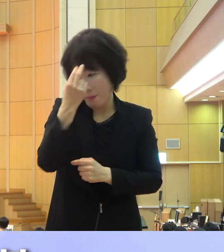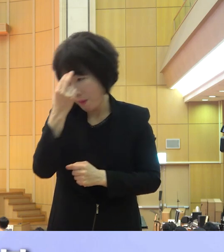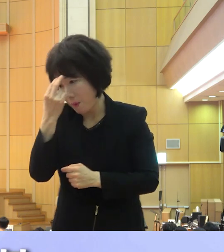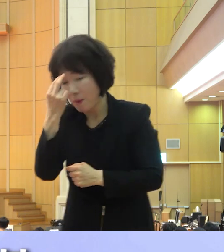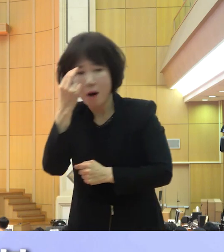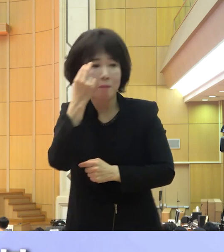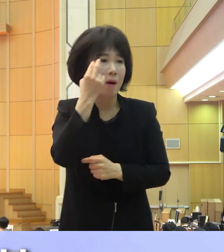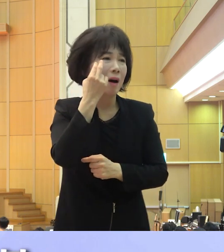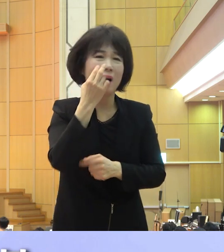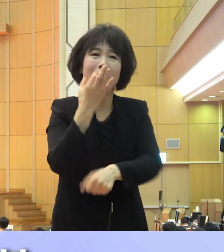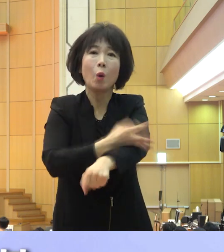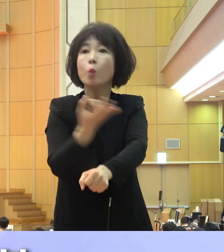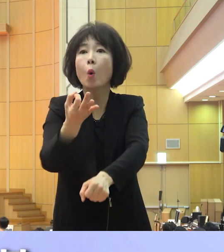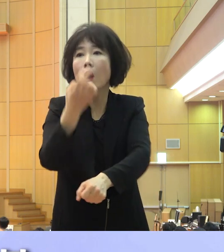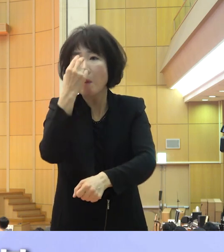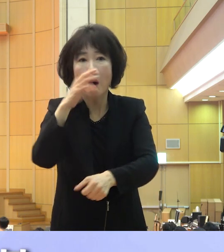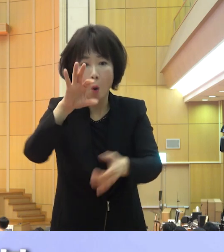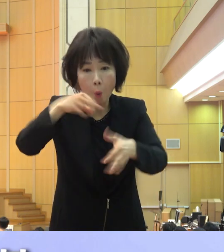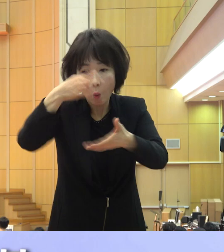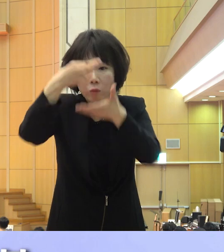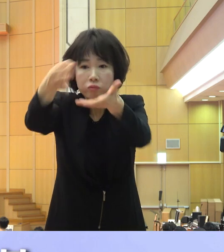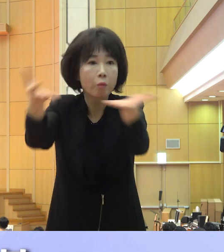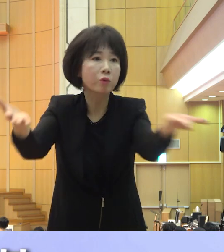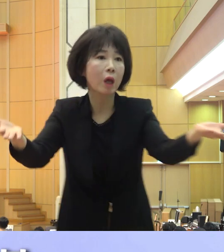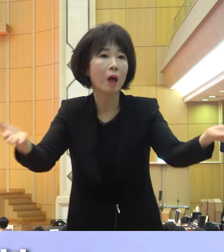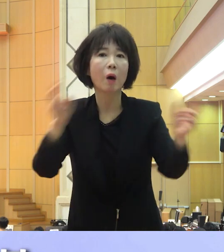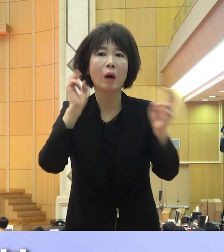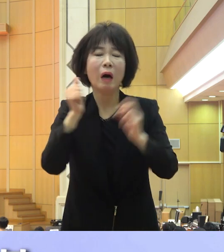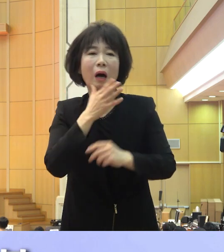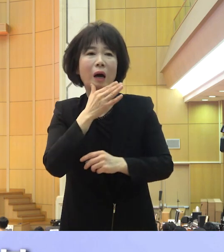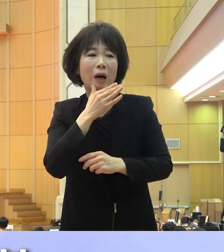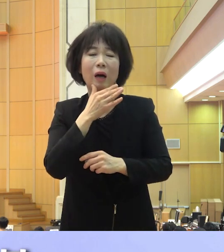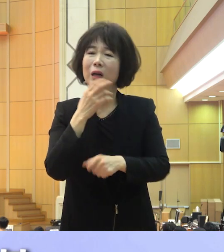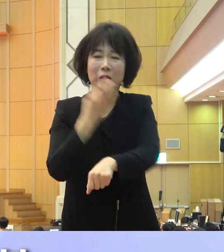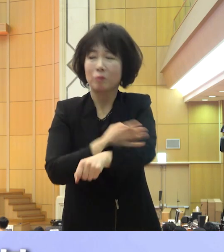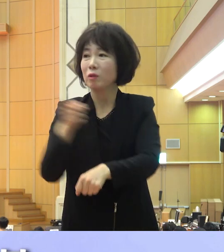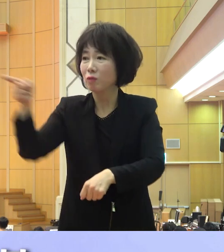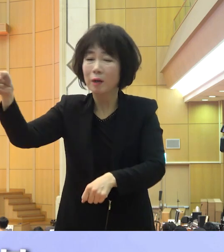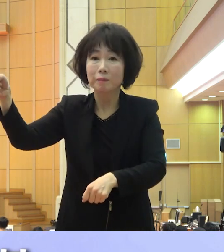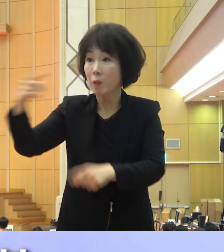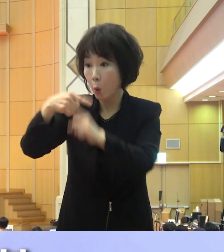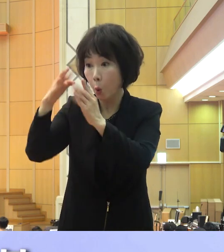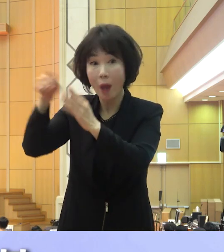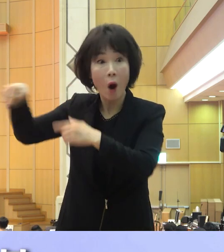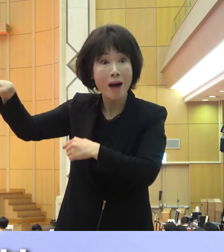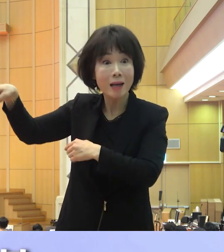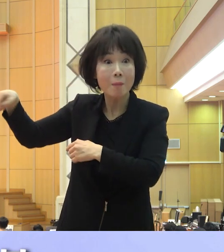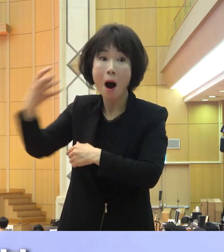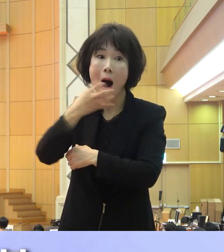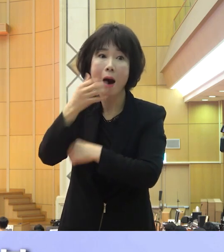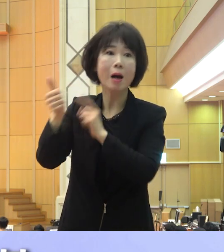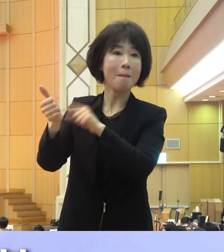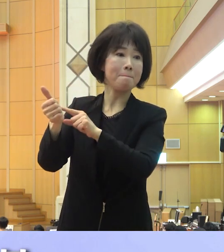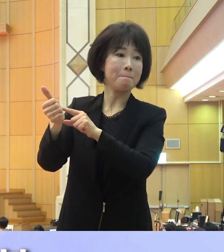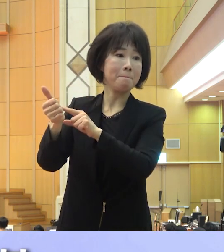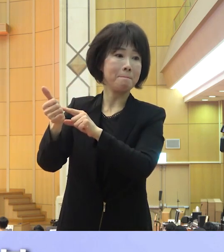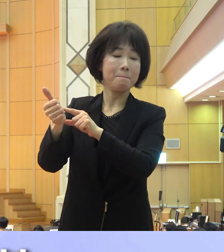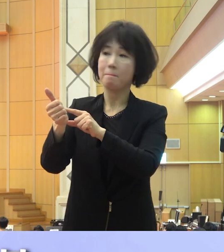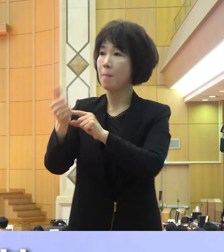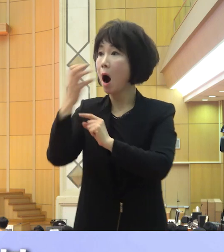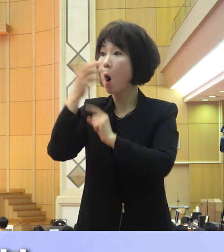직원을 줄이는 거예요. 지출을 줄이려고. 근데 우리 교인 중에 한 사람이 그